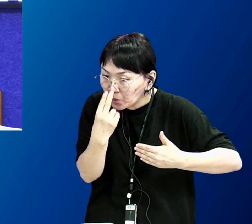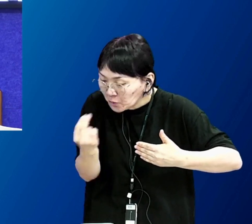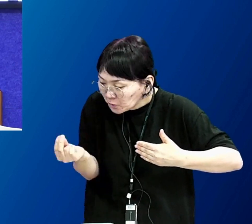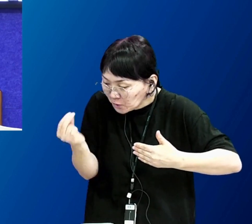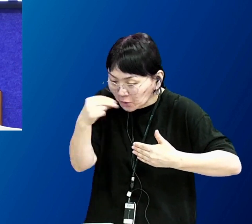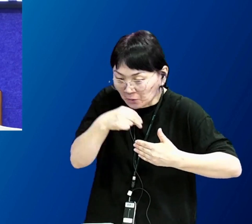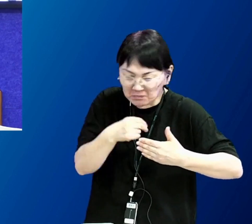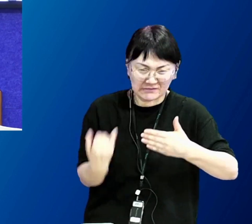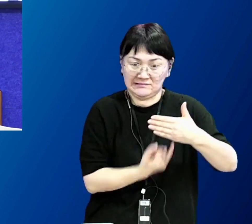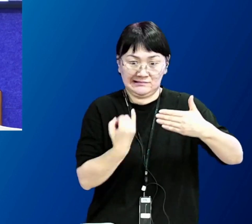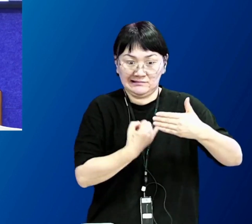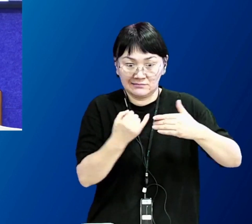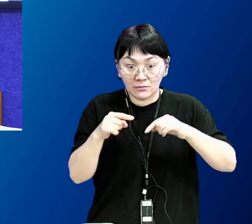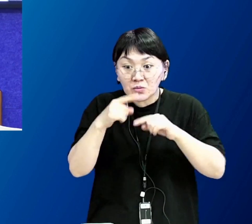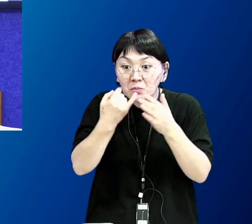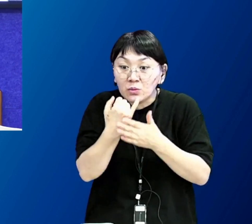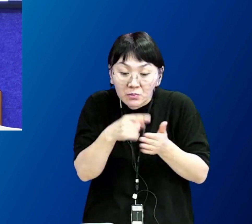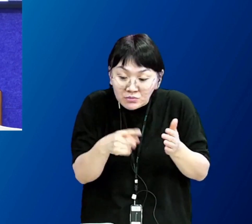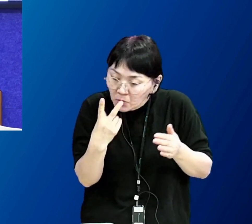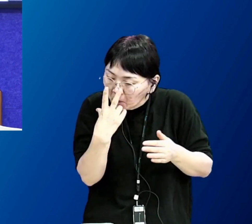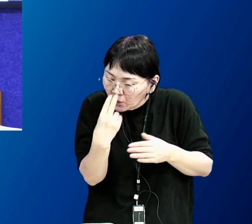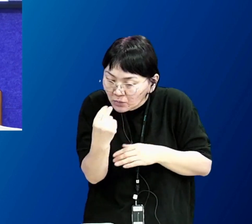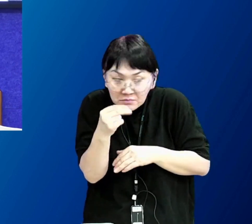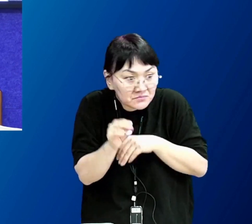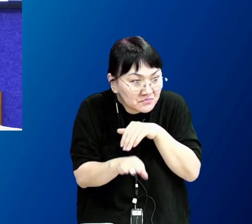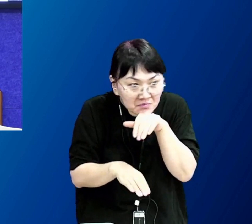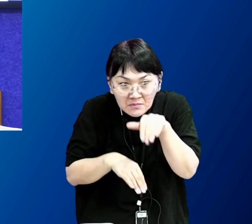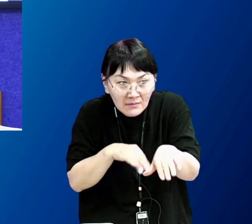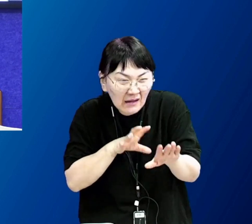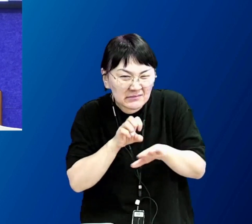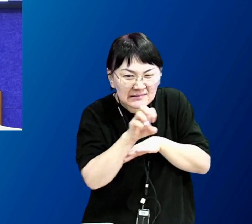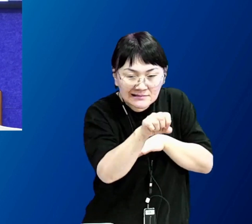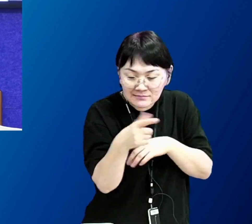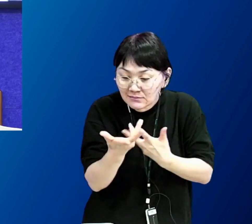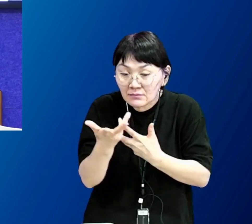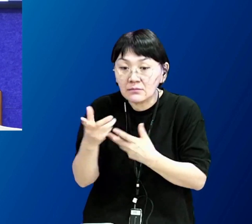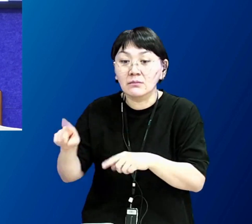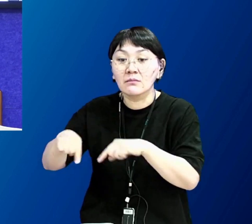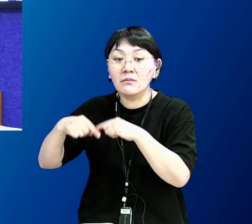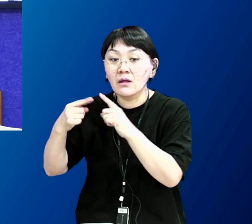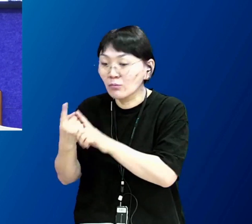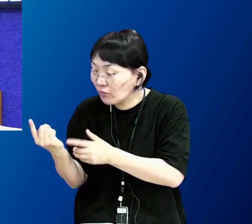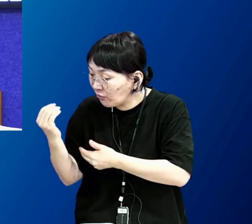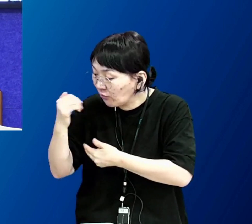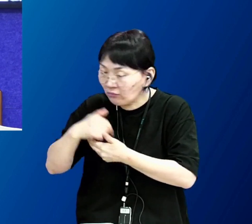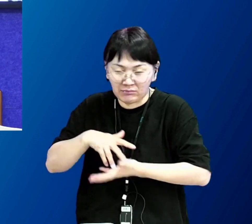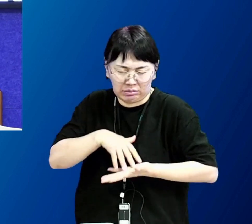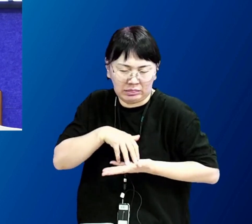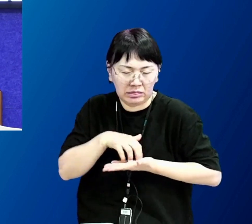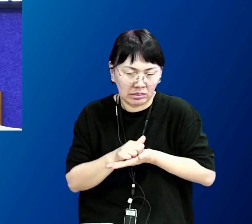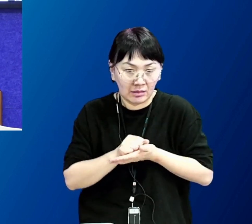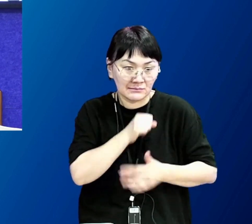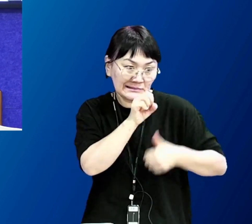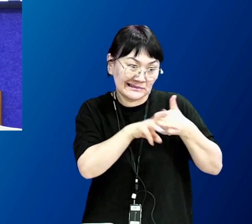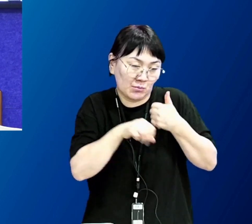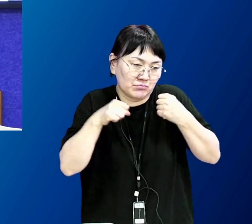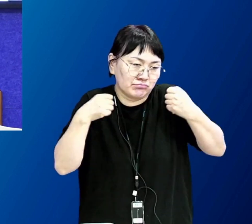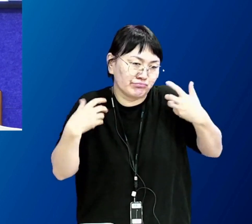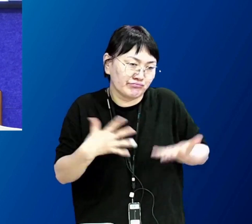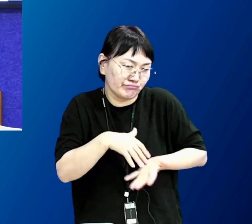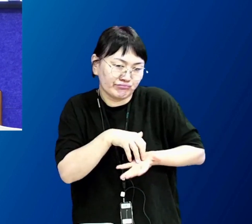байна. Жижиг нүглүүд орж ирвэл яа тийм л тэр хүн хүчхү болдог. Сайн мэдээ тараа чадхаа